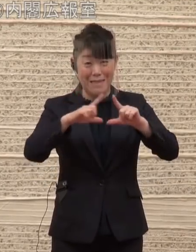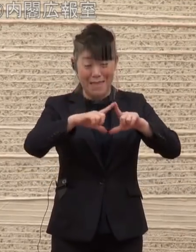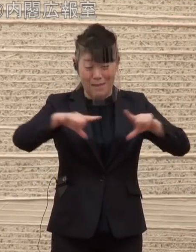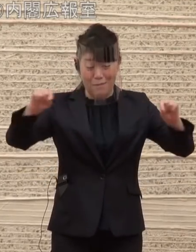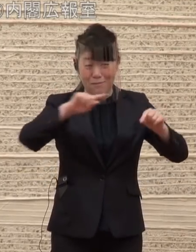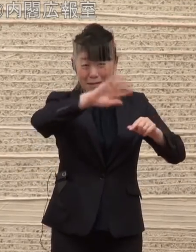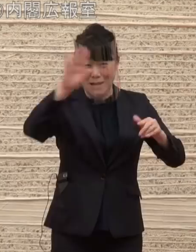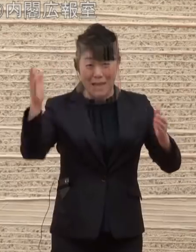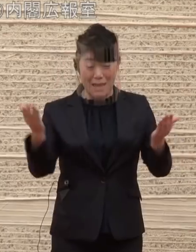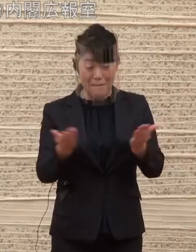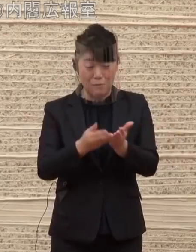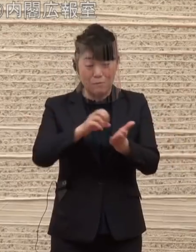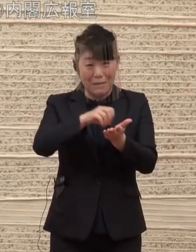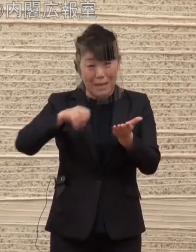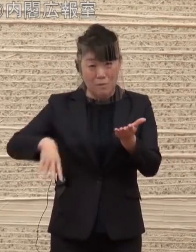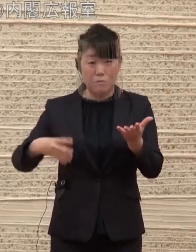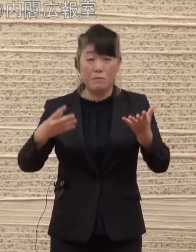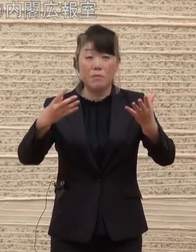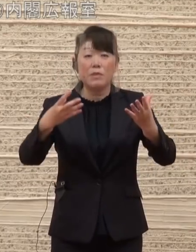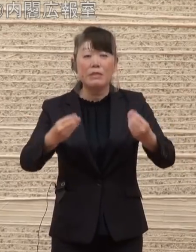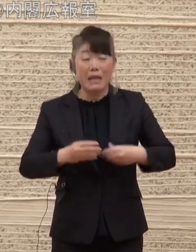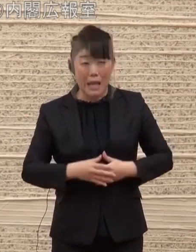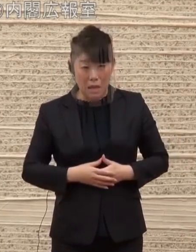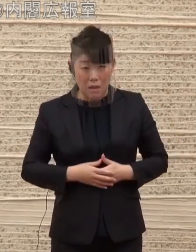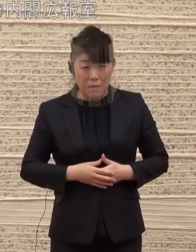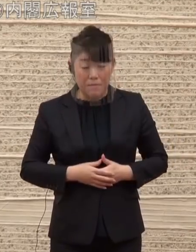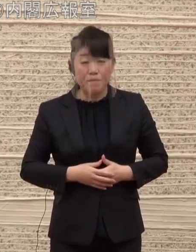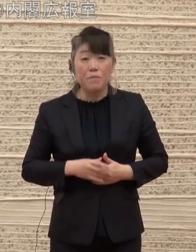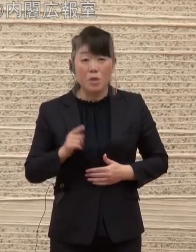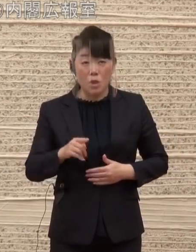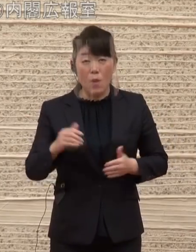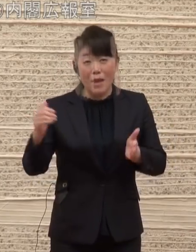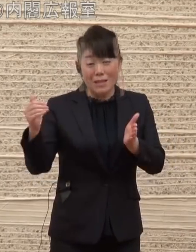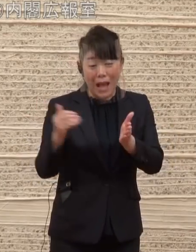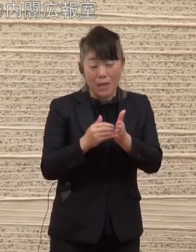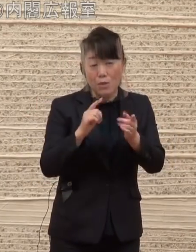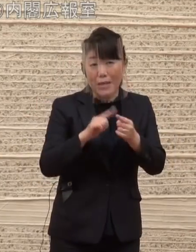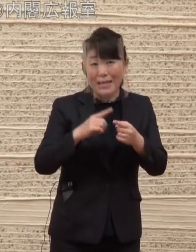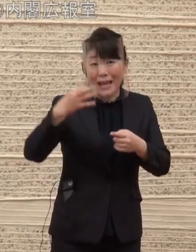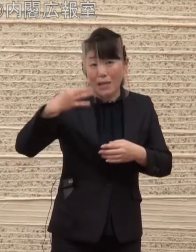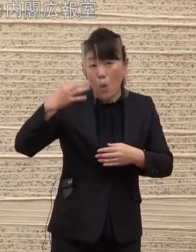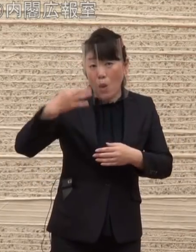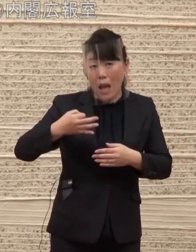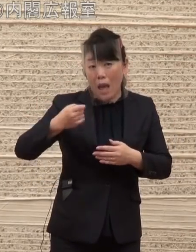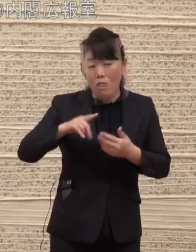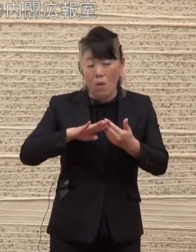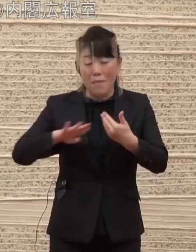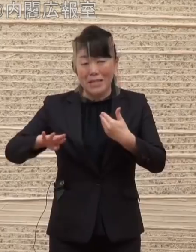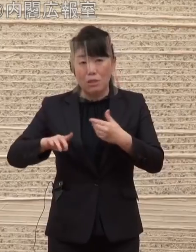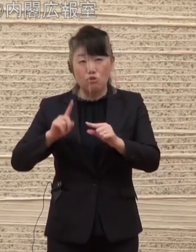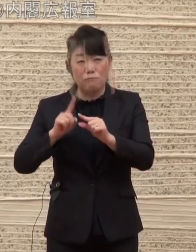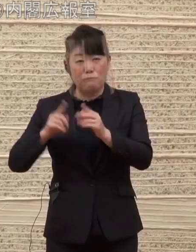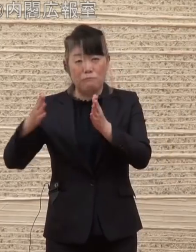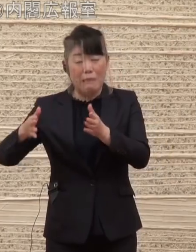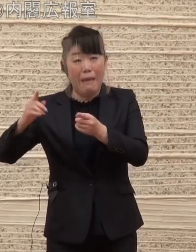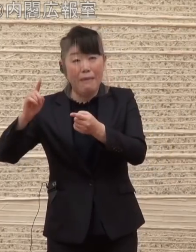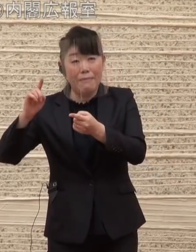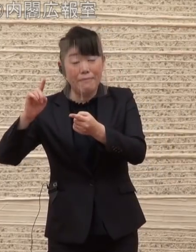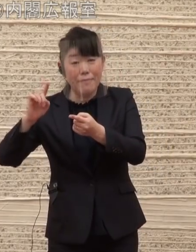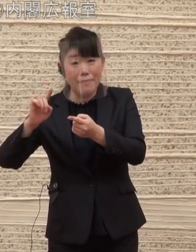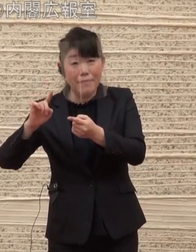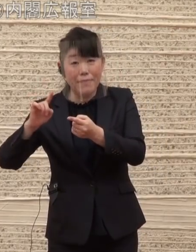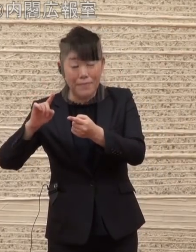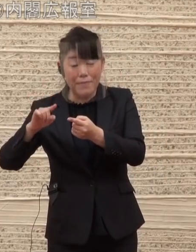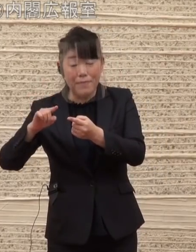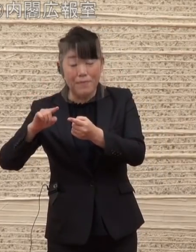時期に私は最終的なあの評価とは別に中間点としての評価は水